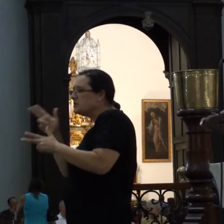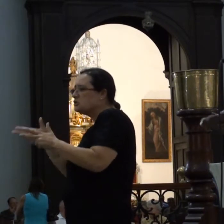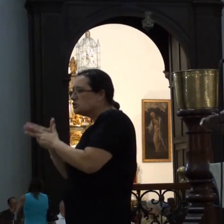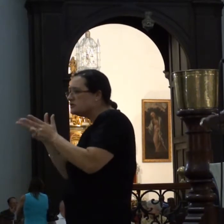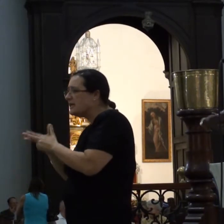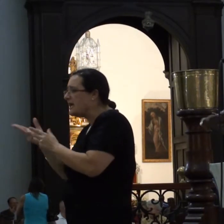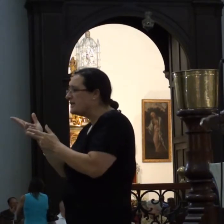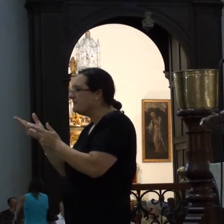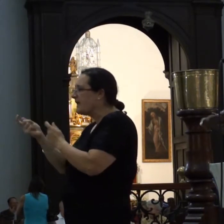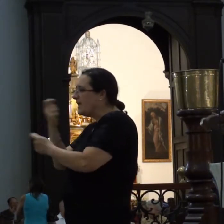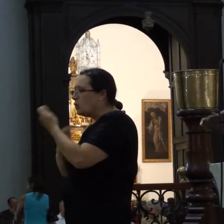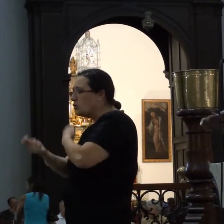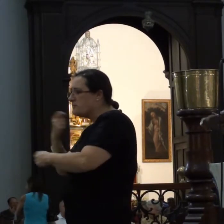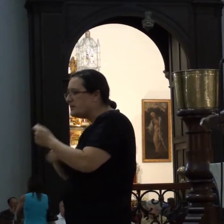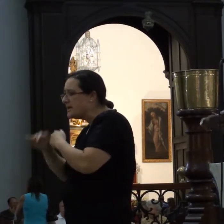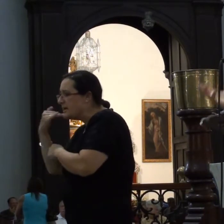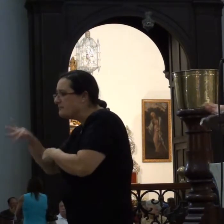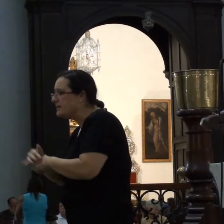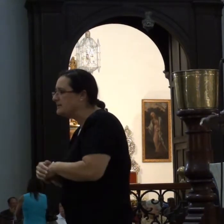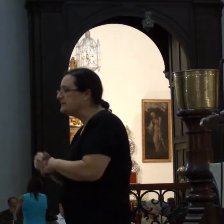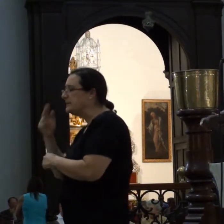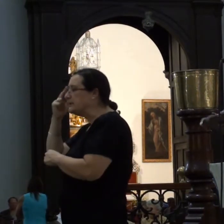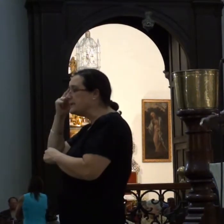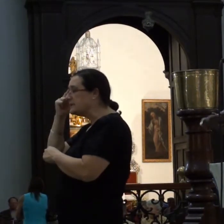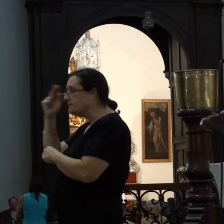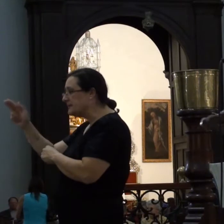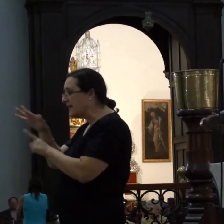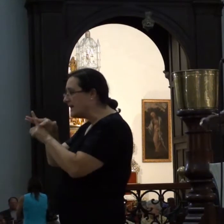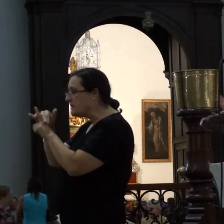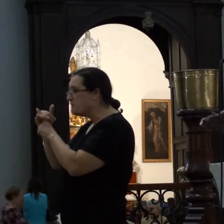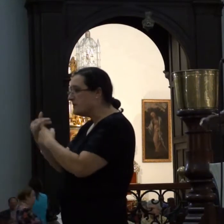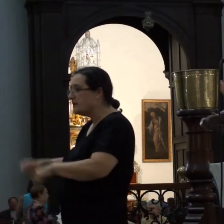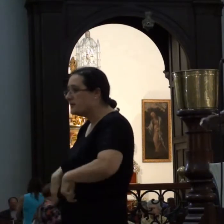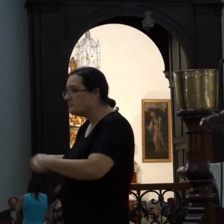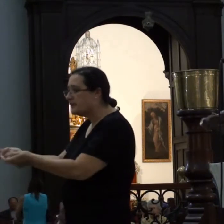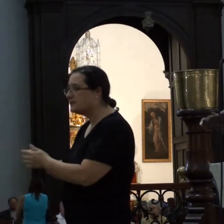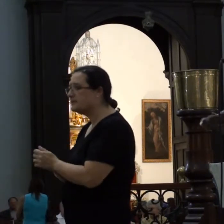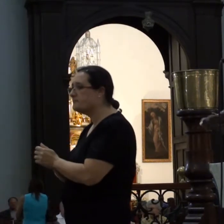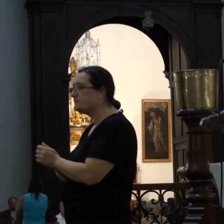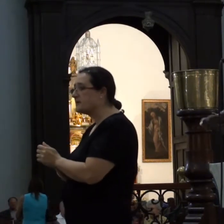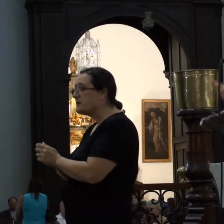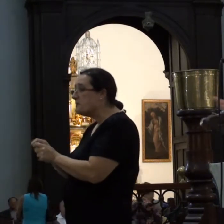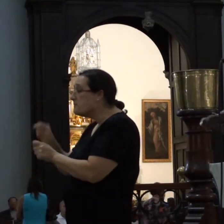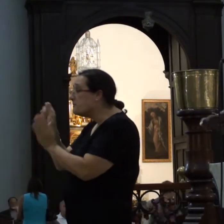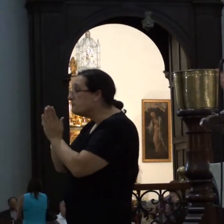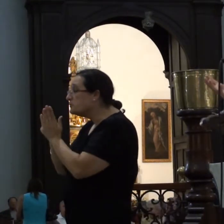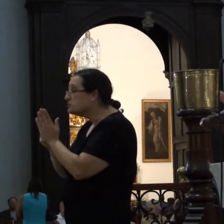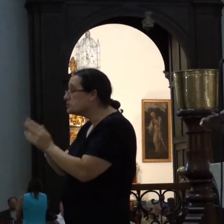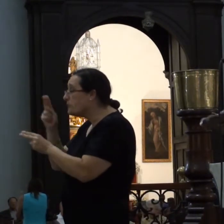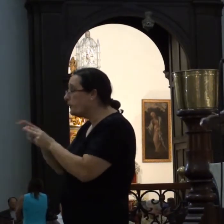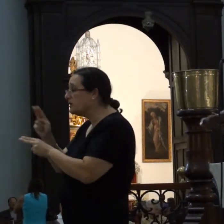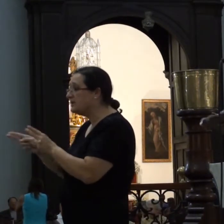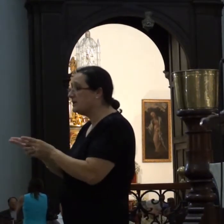económica de respeto del medio ambiente medidas políticas que tienen su repercusión